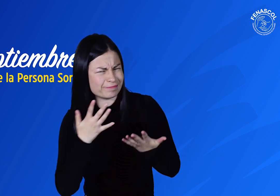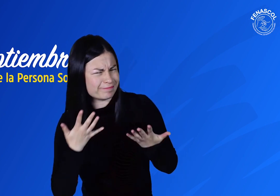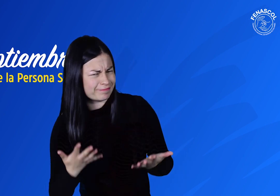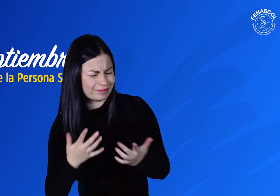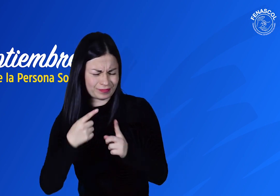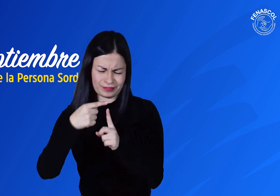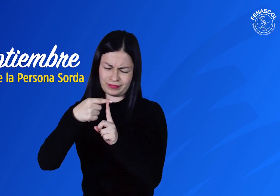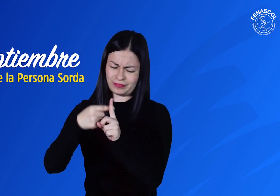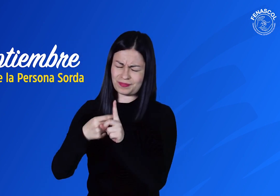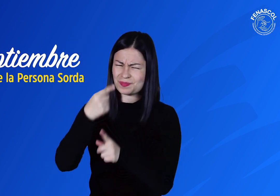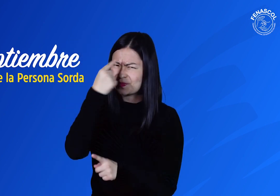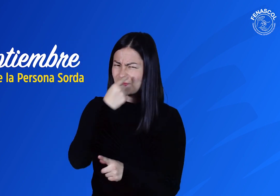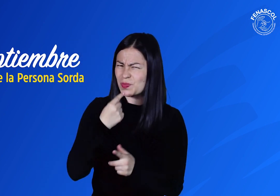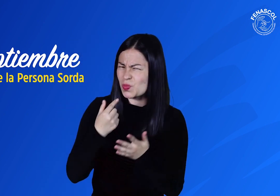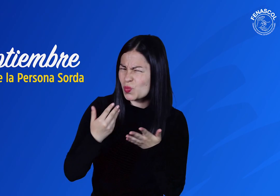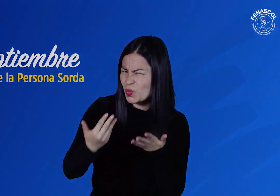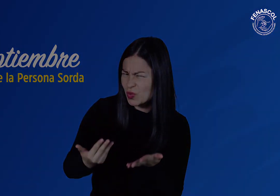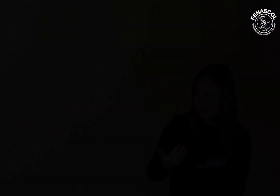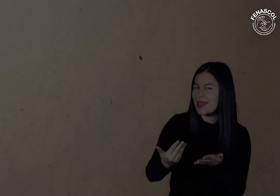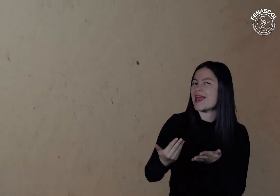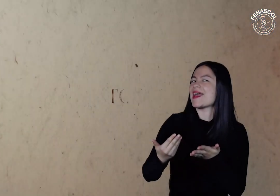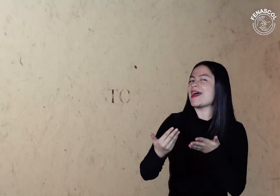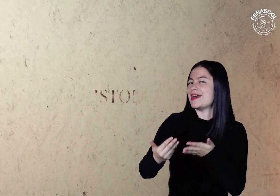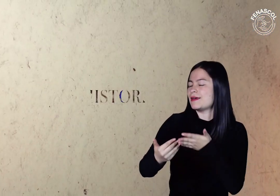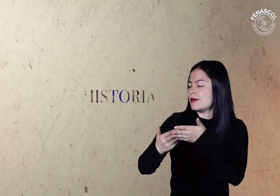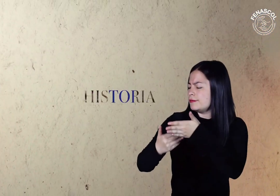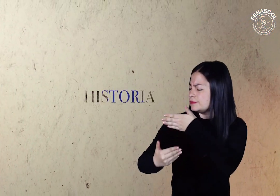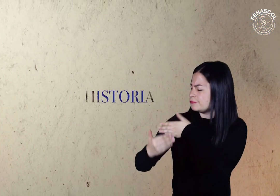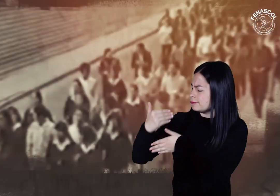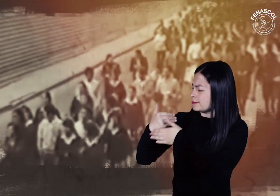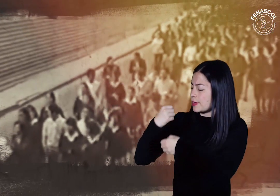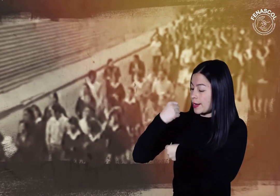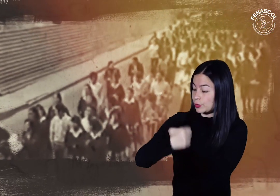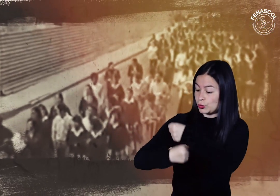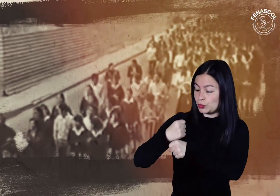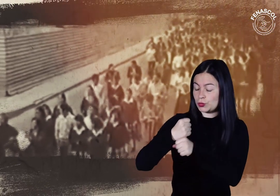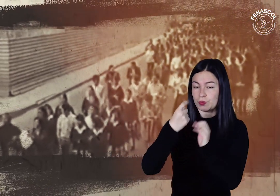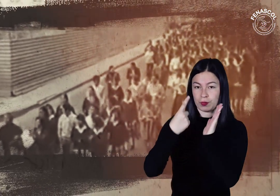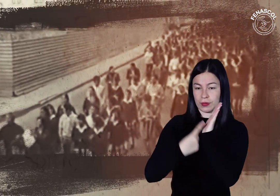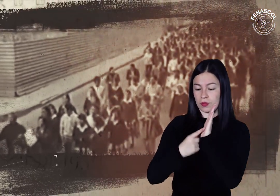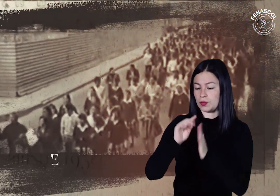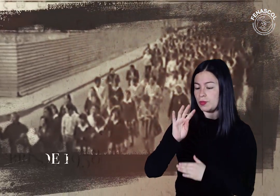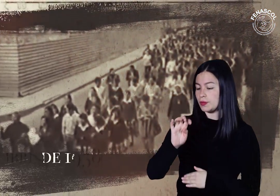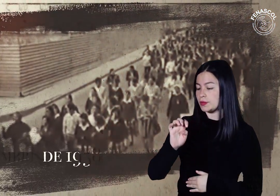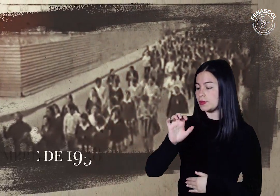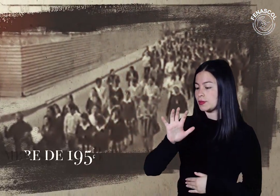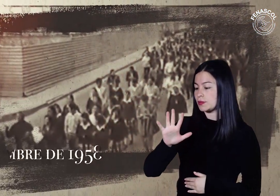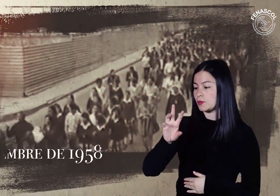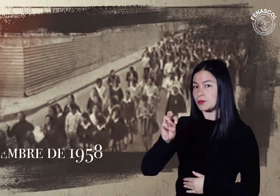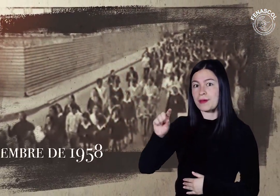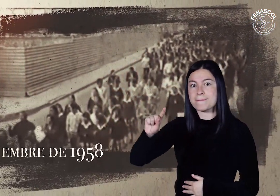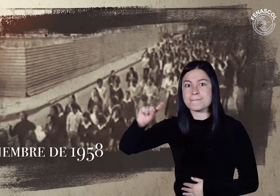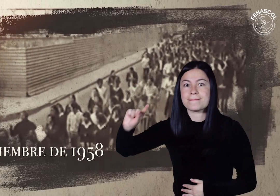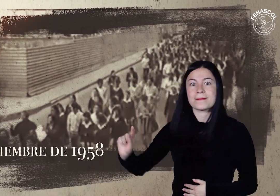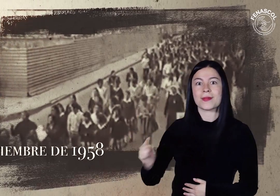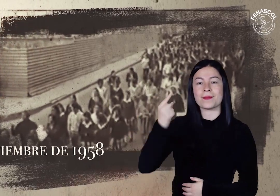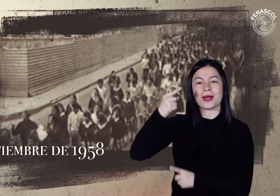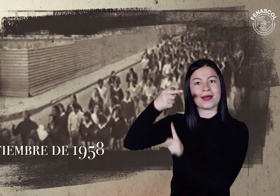Pero, ¿por qué es en septiembre? Bueno, en el año 1958 se